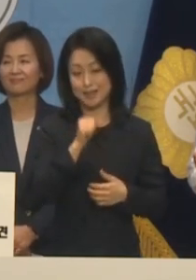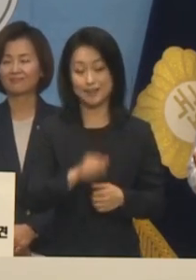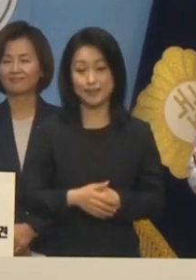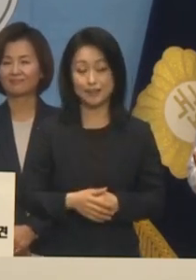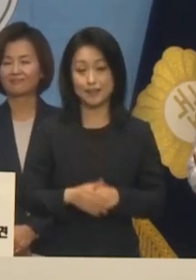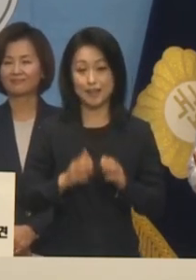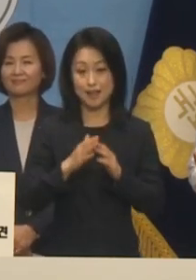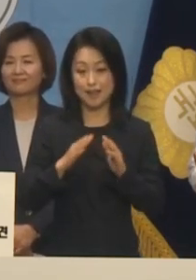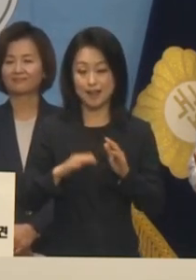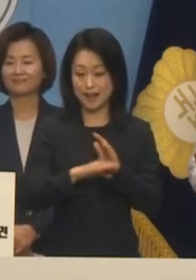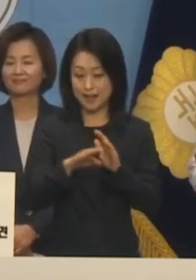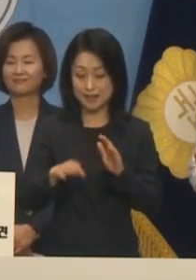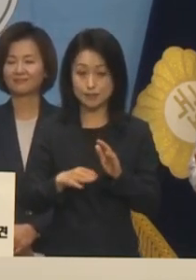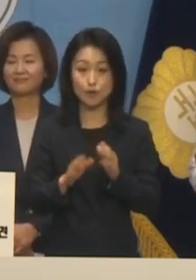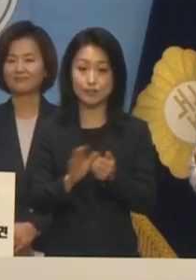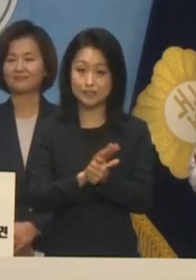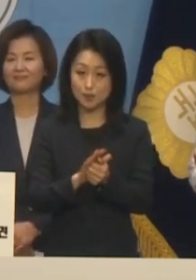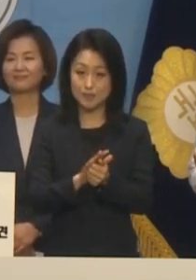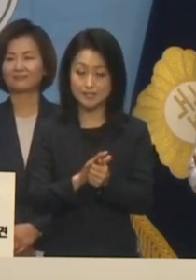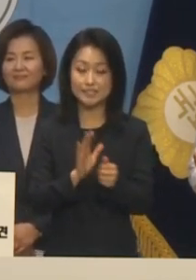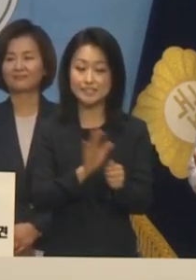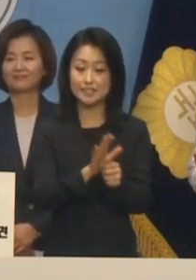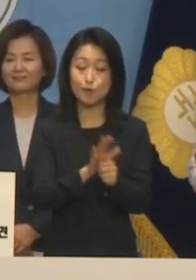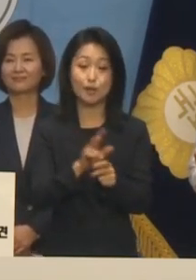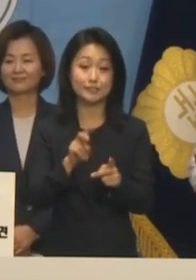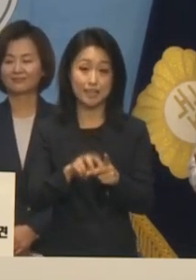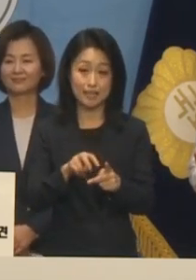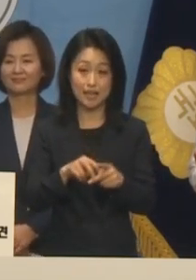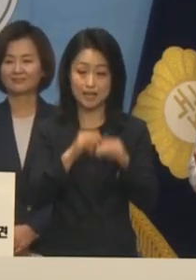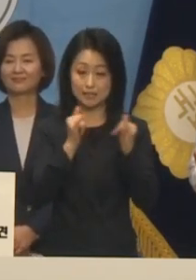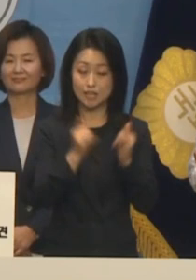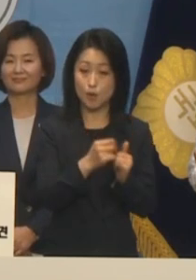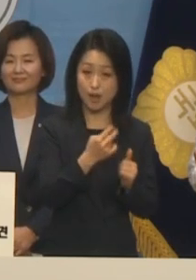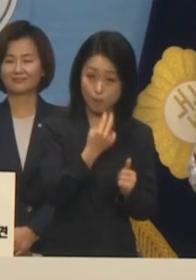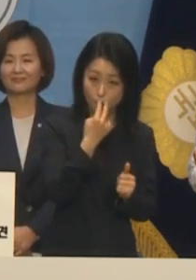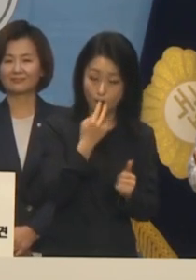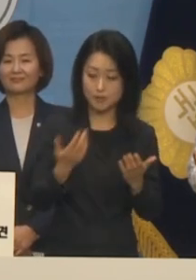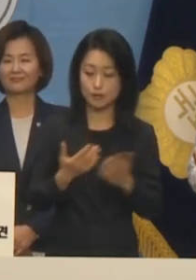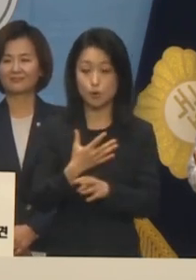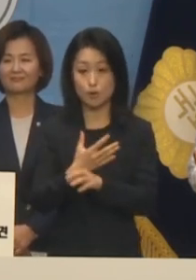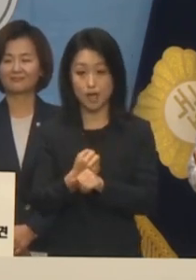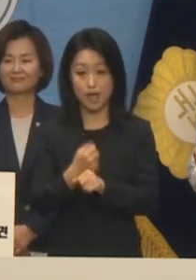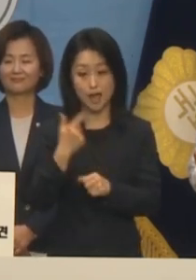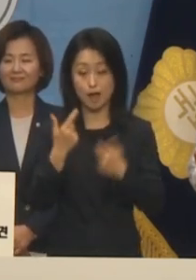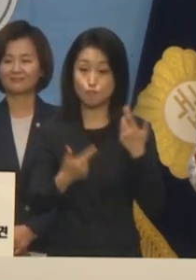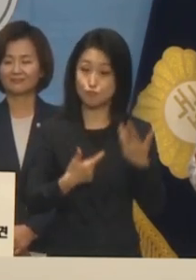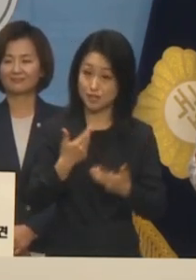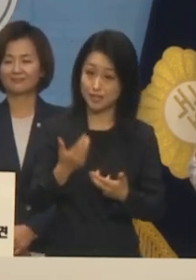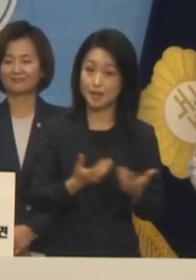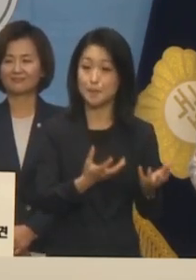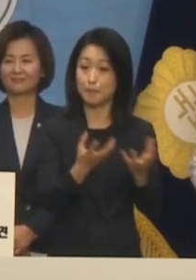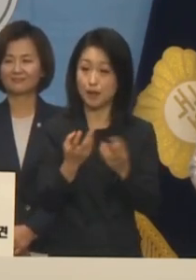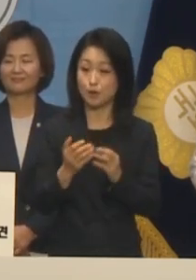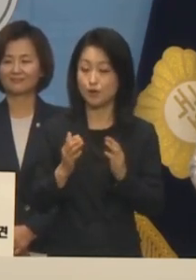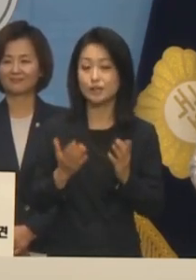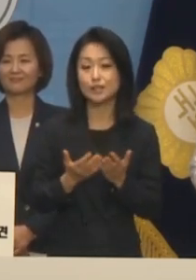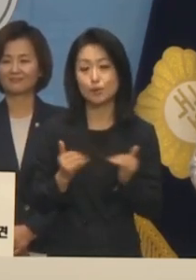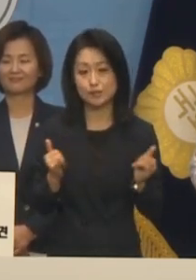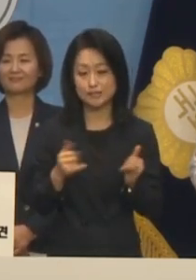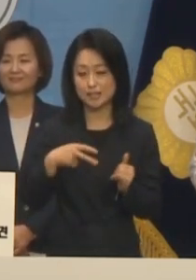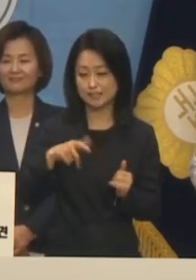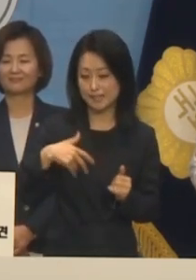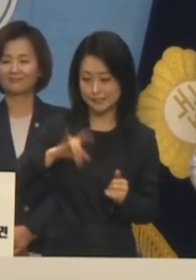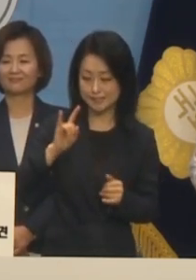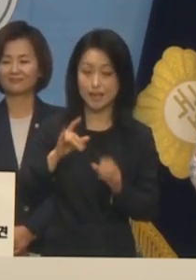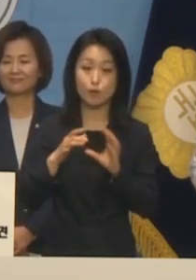현재 가사서비스 종합지원센터에는 사회보험과 근로계약을 문의하는 구직자들과 근로자의 산재